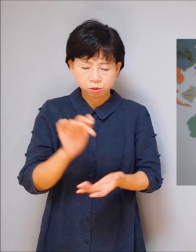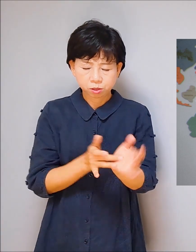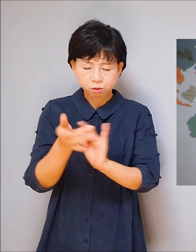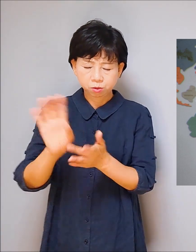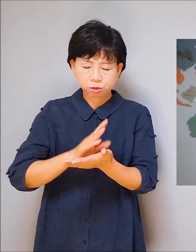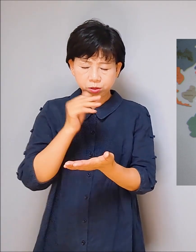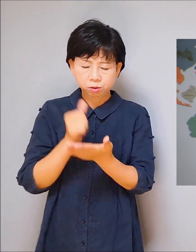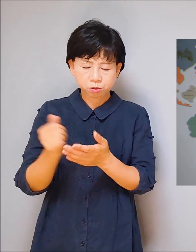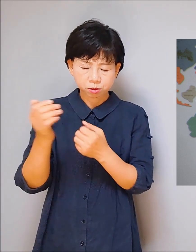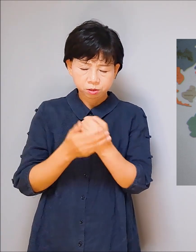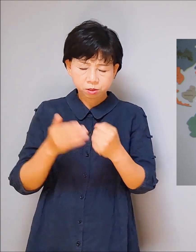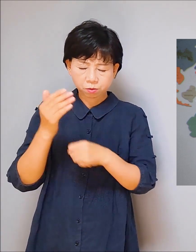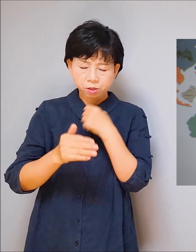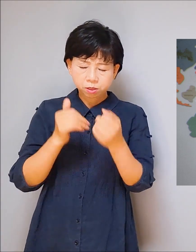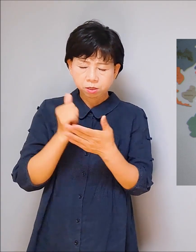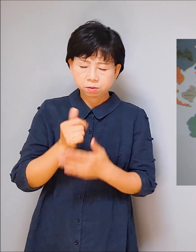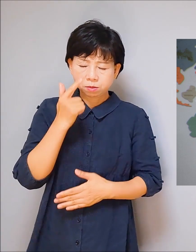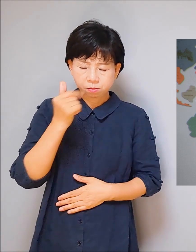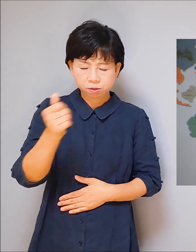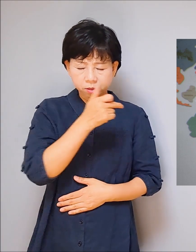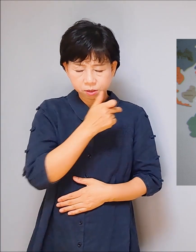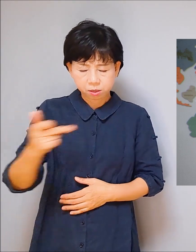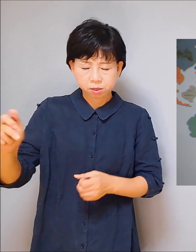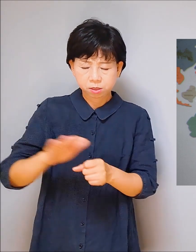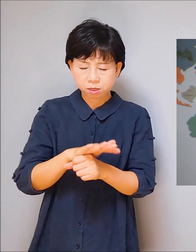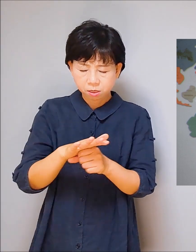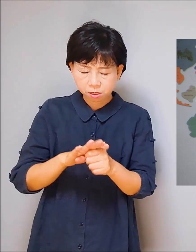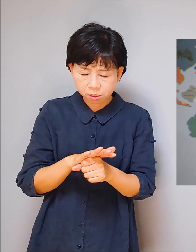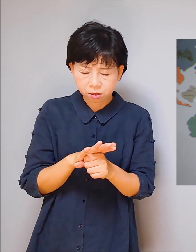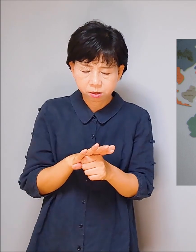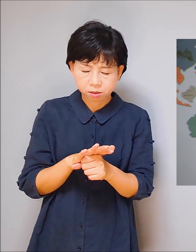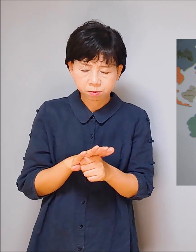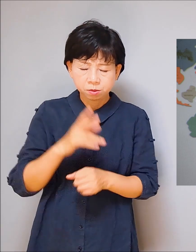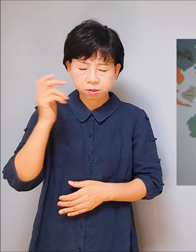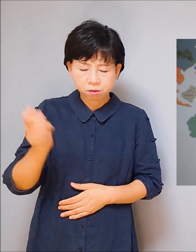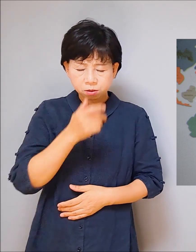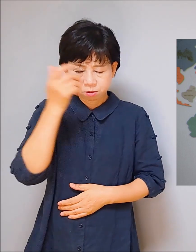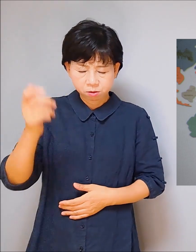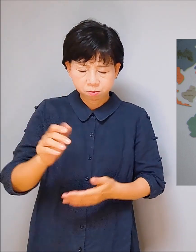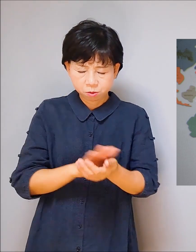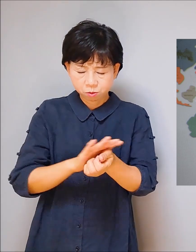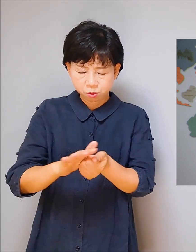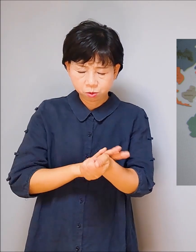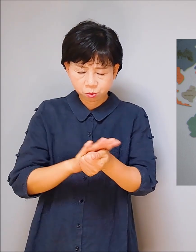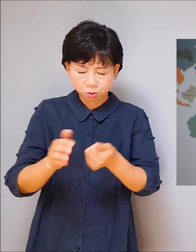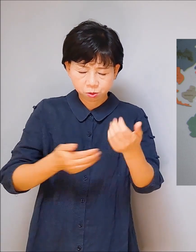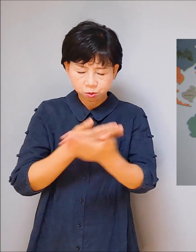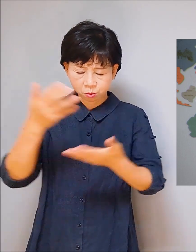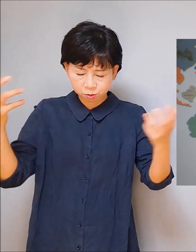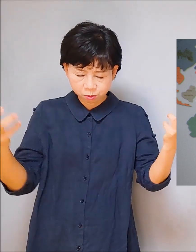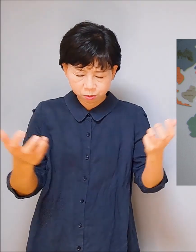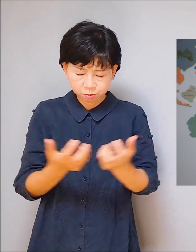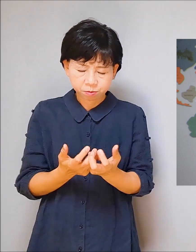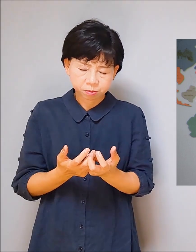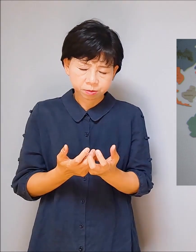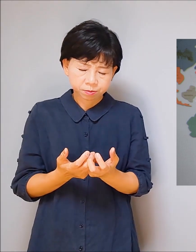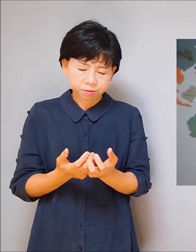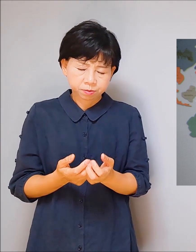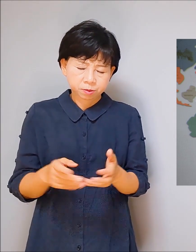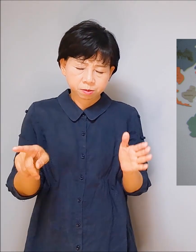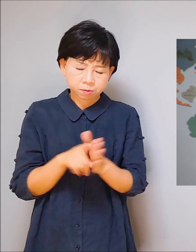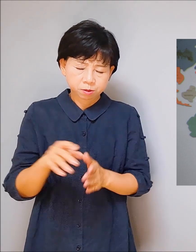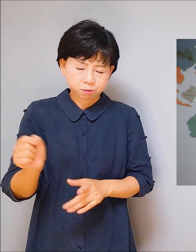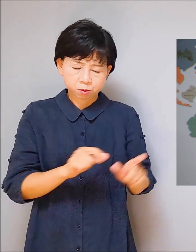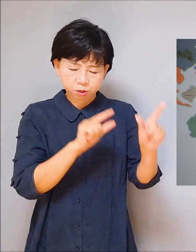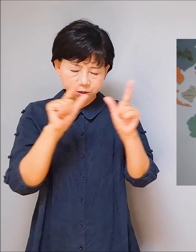예수 그리스도의 은혜와 하나님 아버지의 그 크신 사랑하심과 성령님의 위로교통 충만하심이